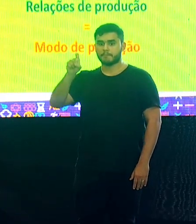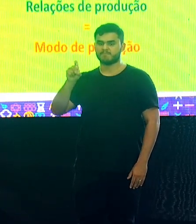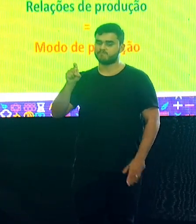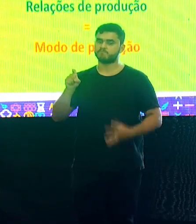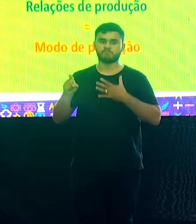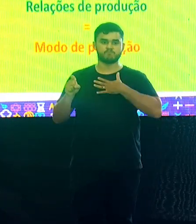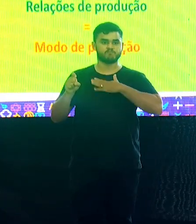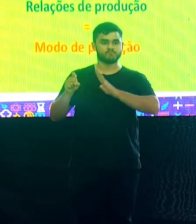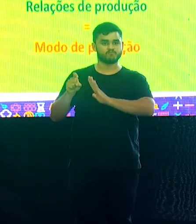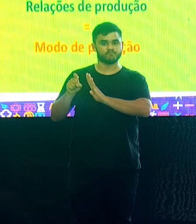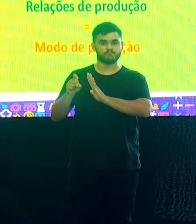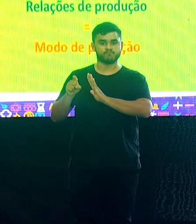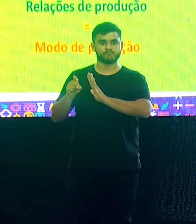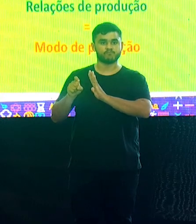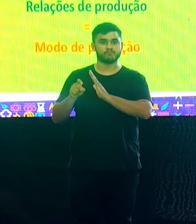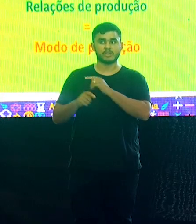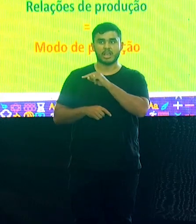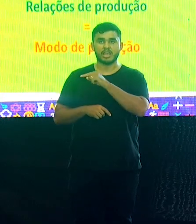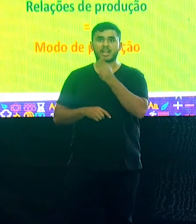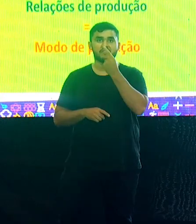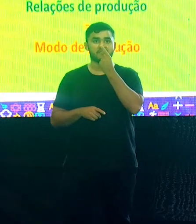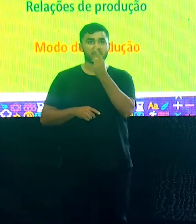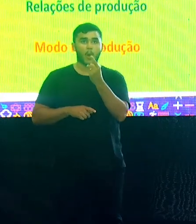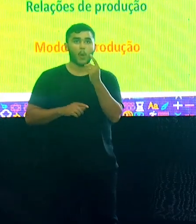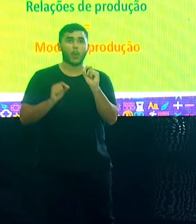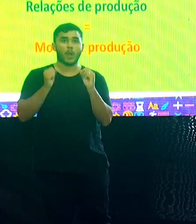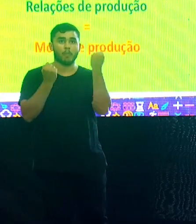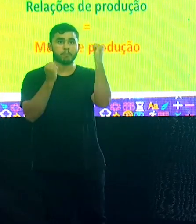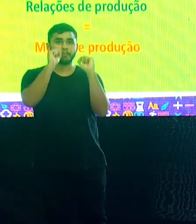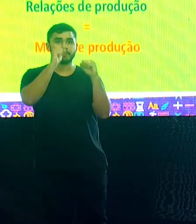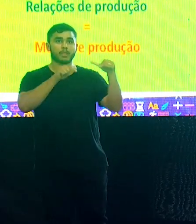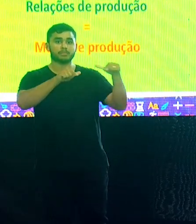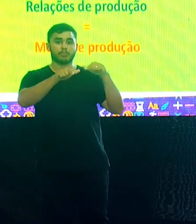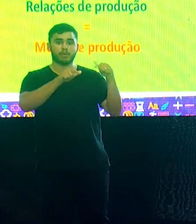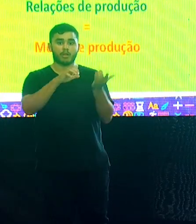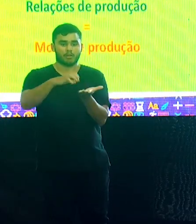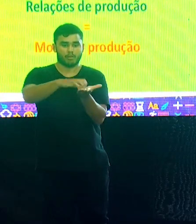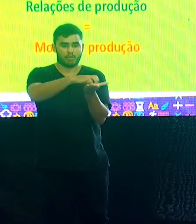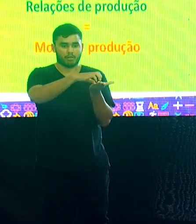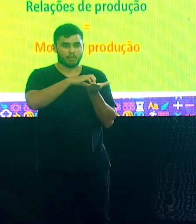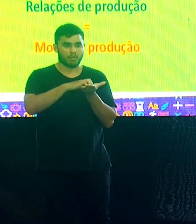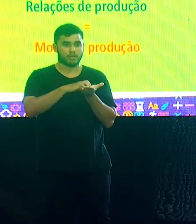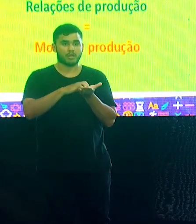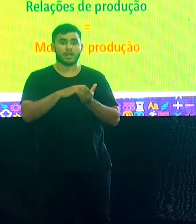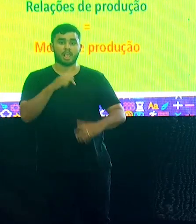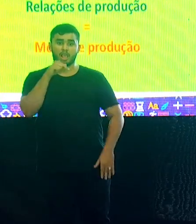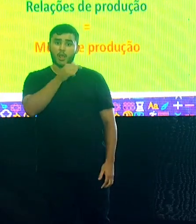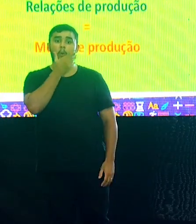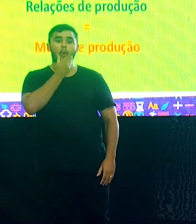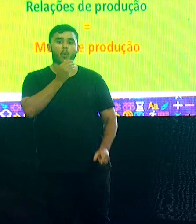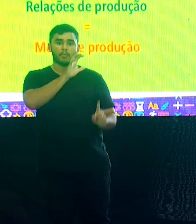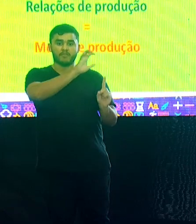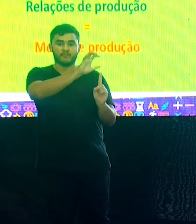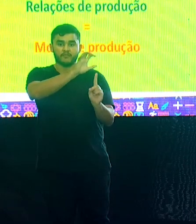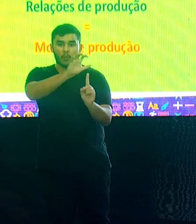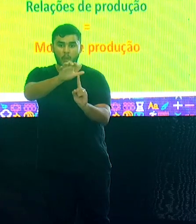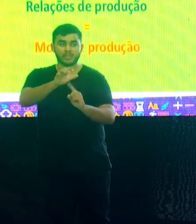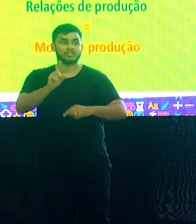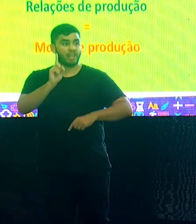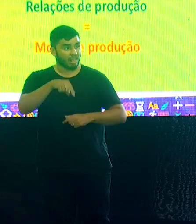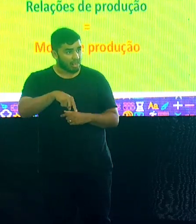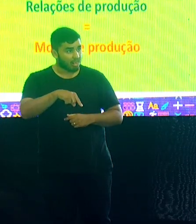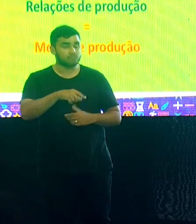Marx. Ah, professor, esse Marx é aquele que doutrina o povo. É